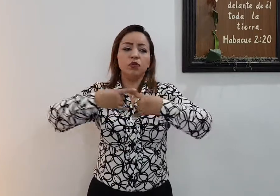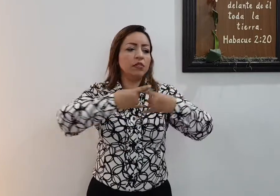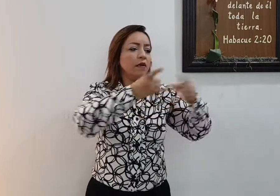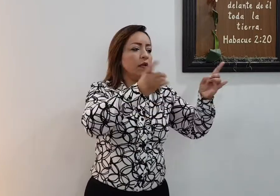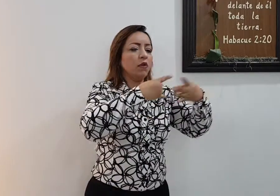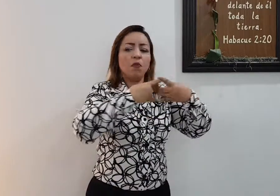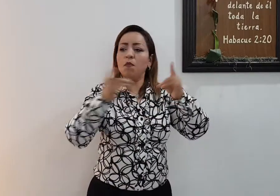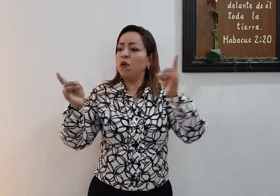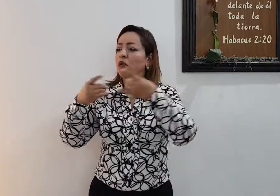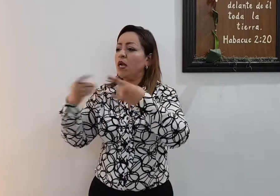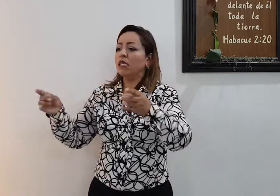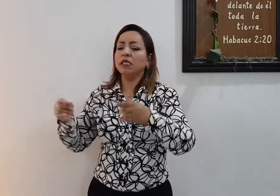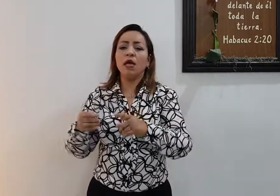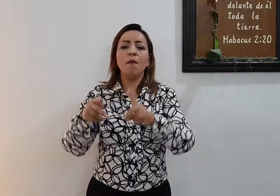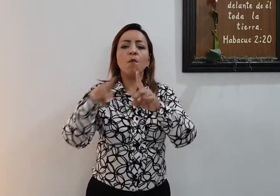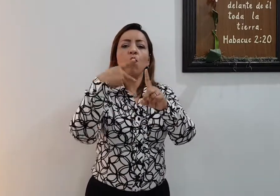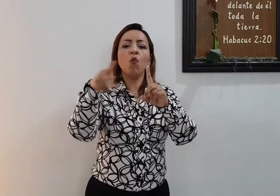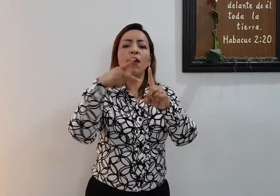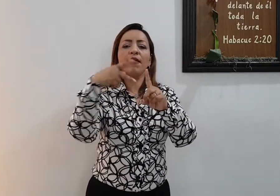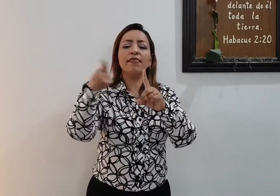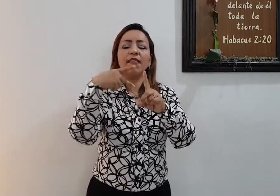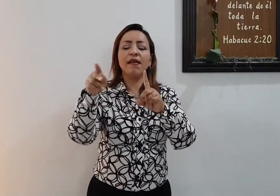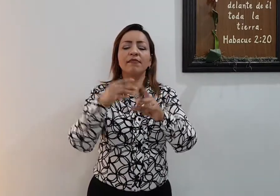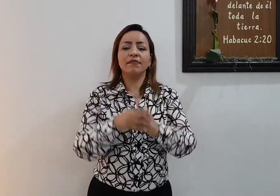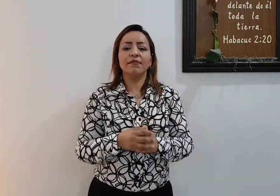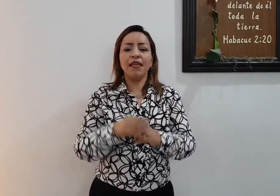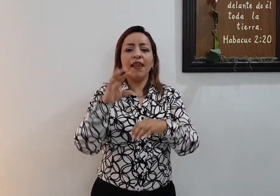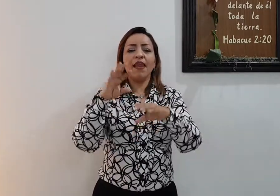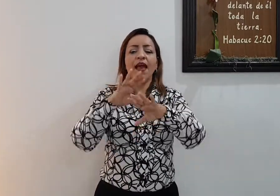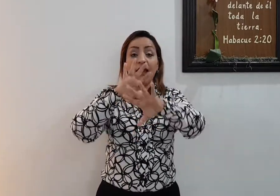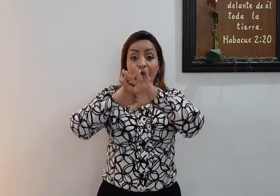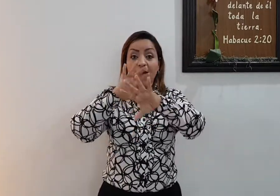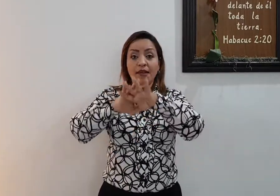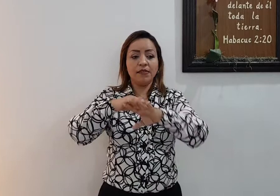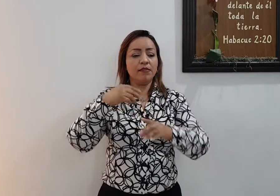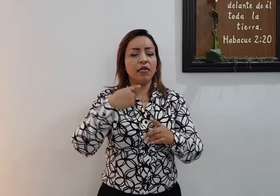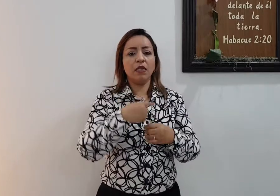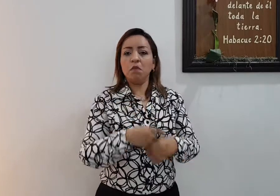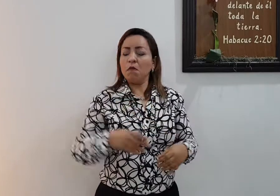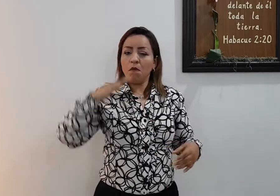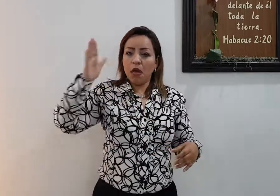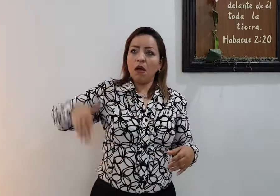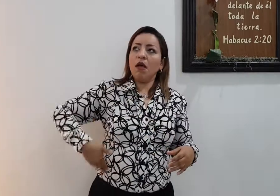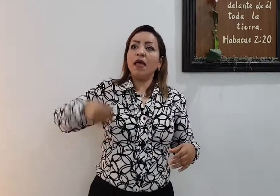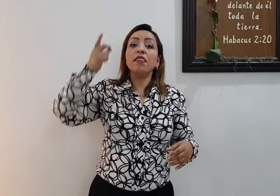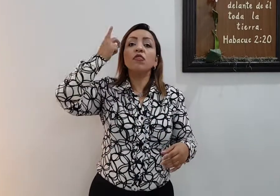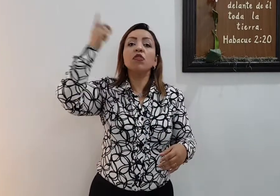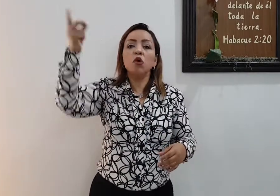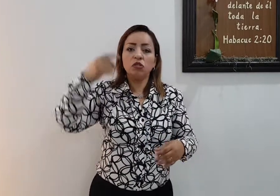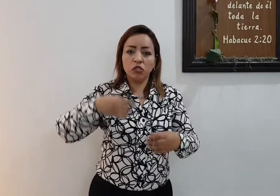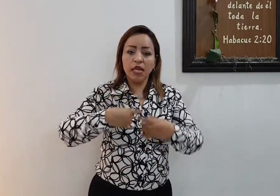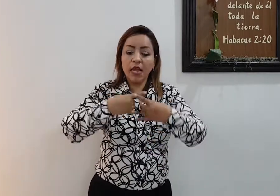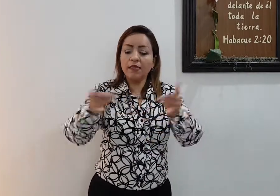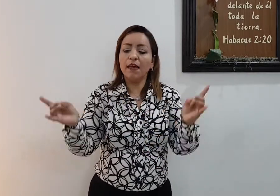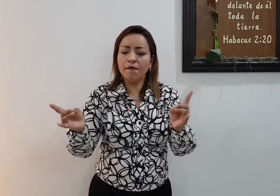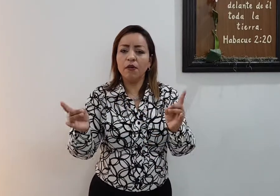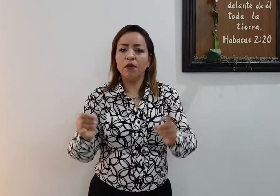milagro, hermano. Usted lo puede leer ahí en la cita, que no se la di, ¿verdad? Hechos 16, 25. Orar,